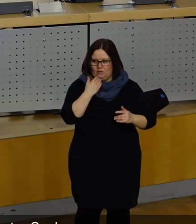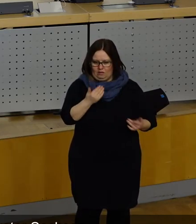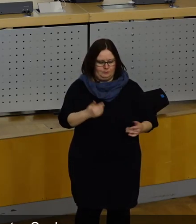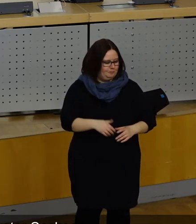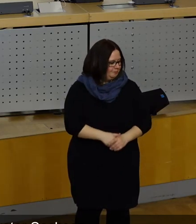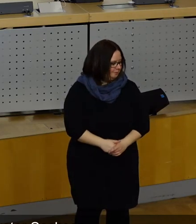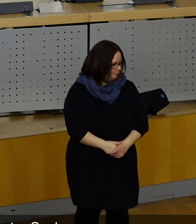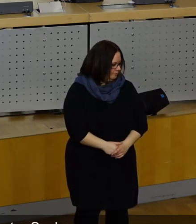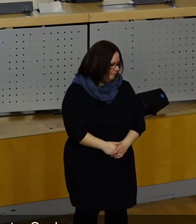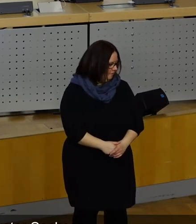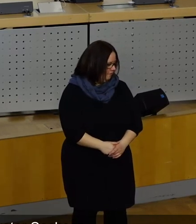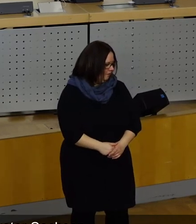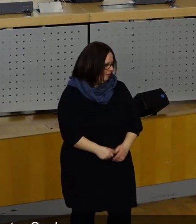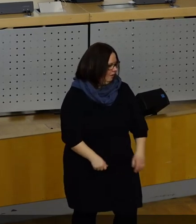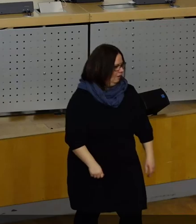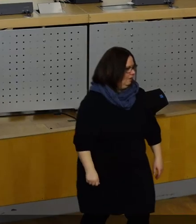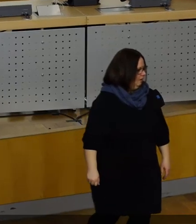Dank.